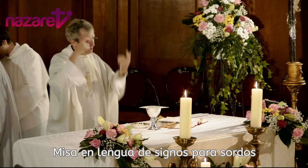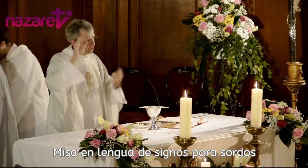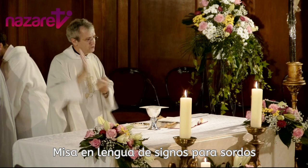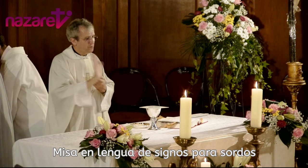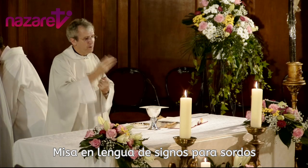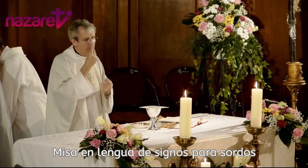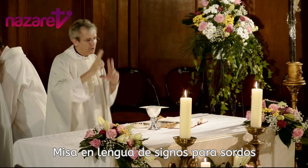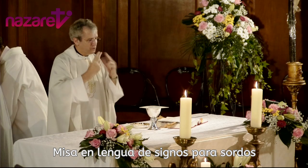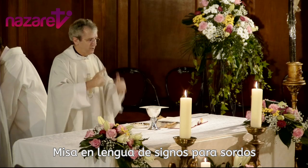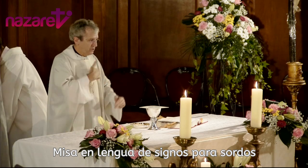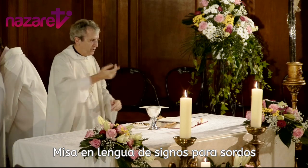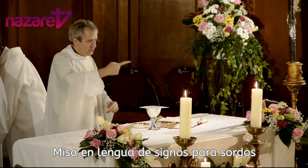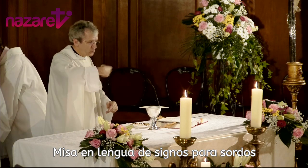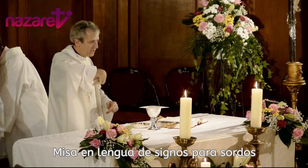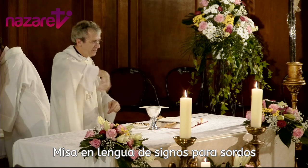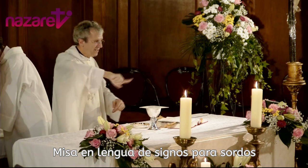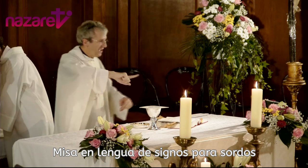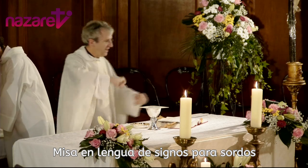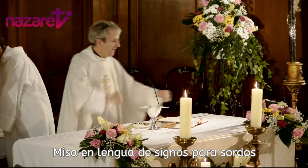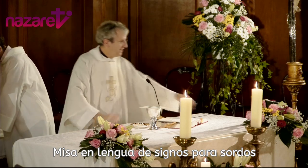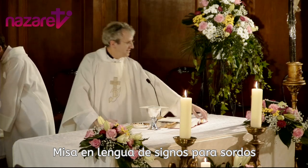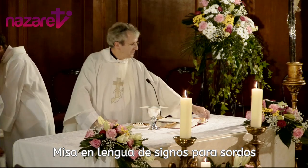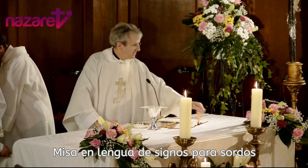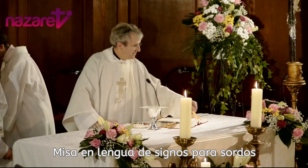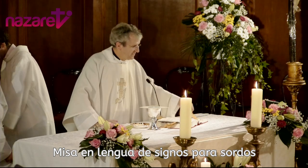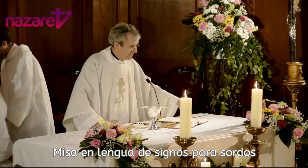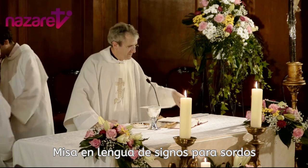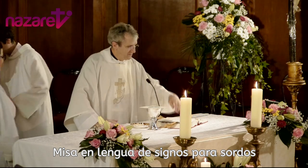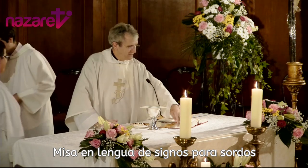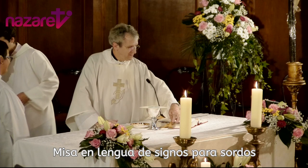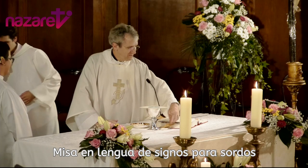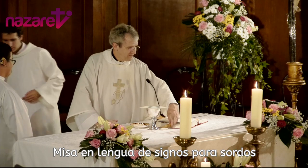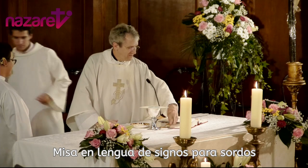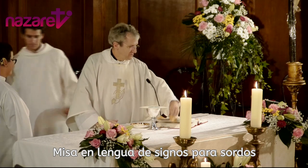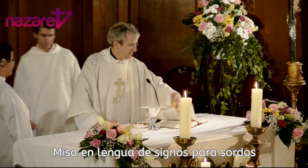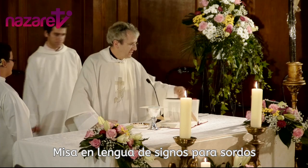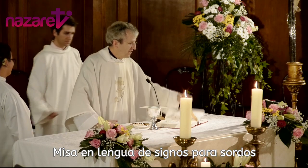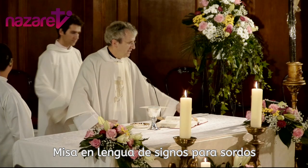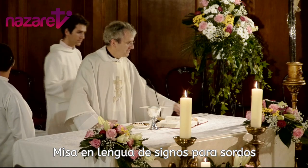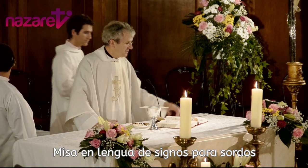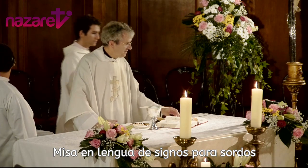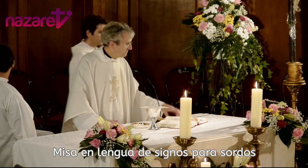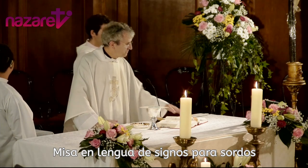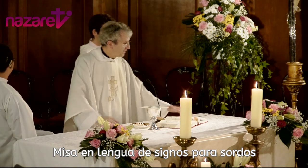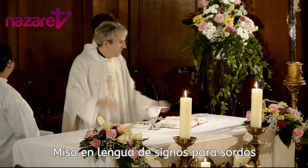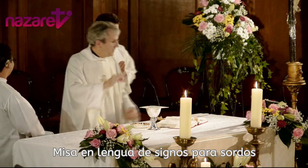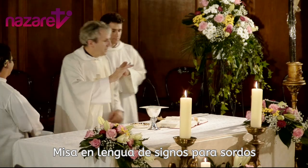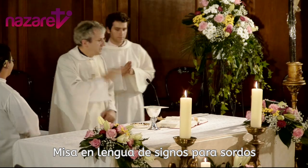este sacrificio para alabanza y gloria de su nombre, para nuestro bien y de toda su santa Iglesia.